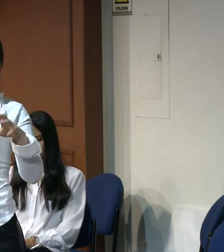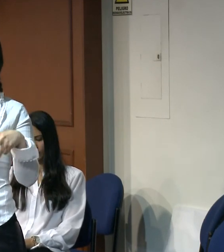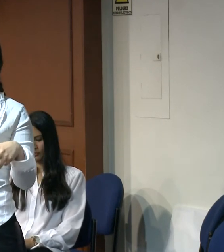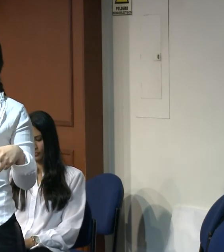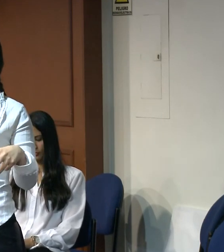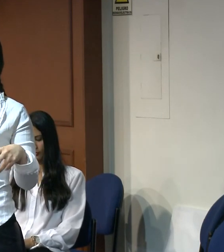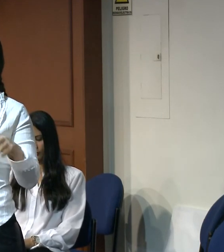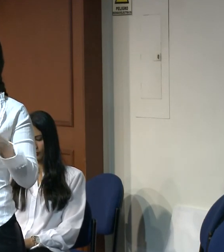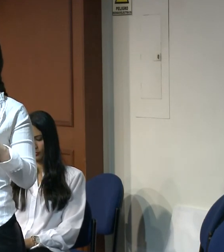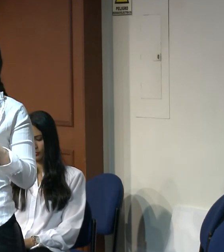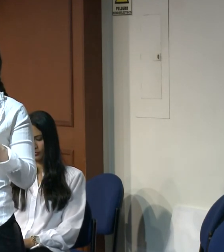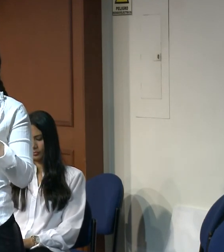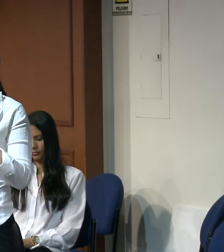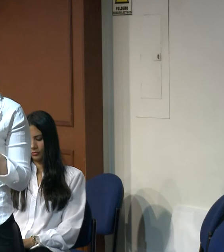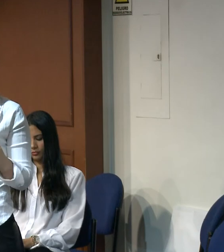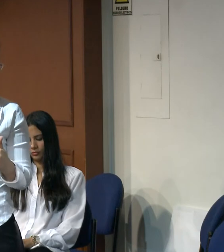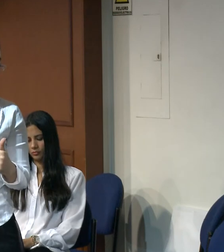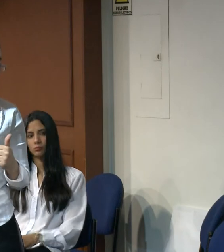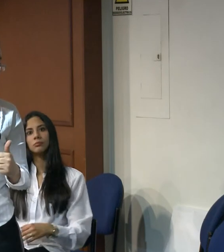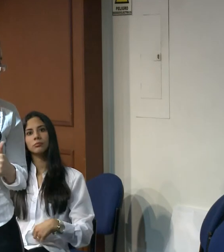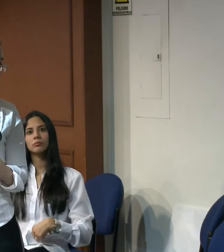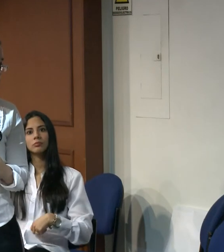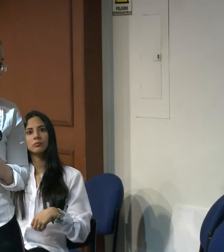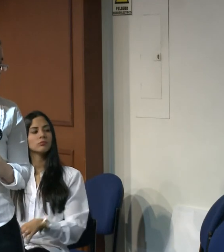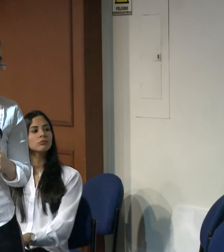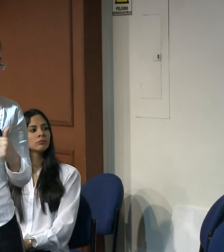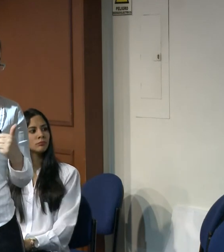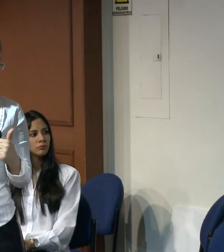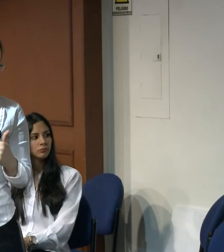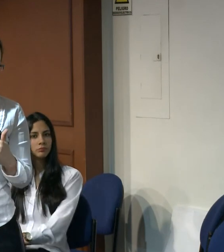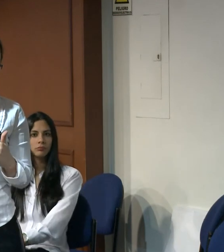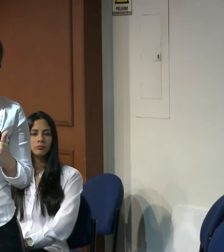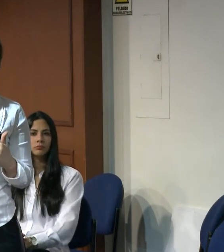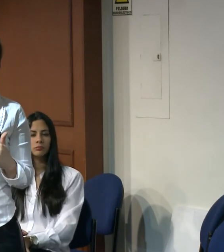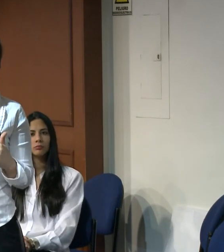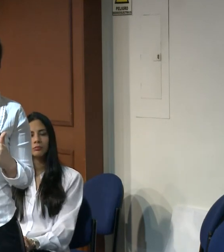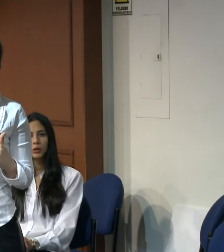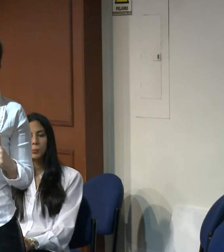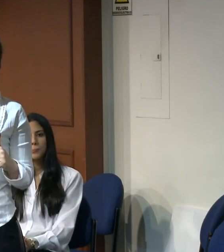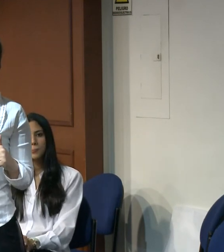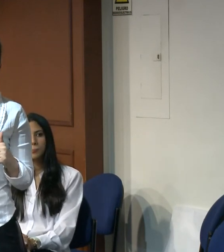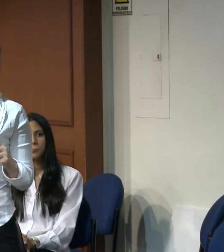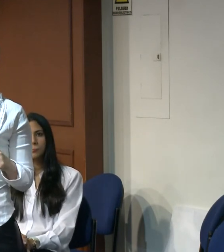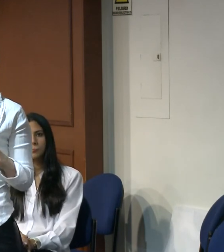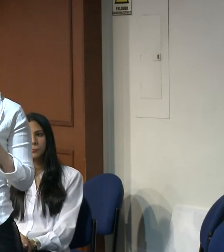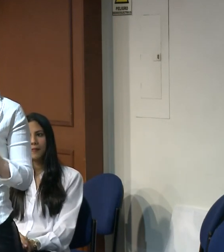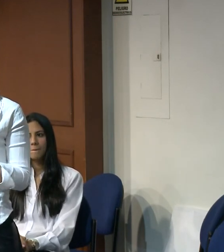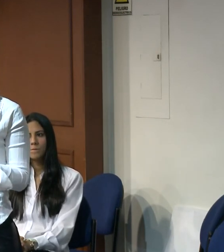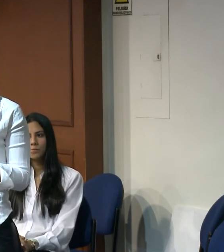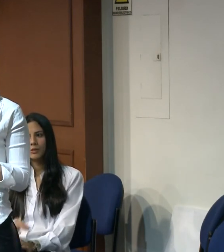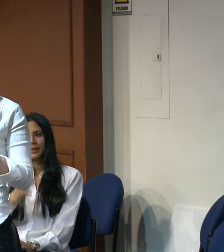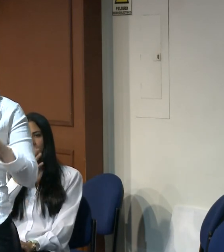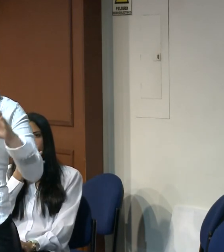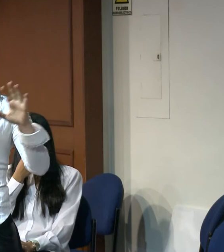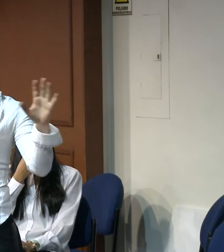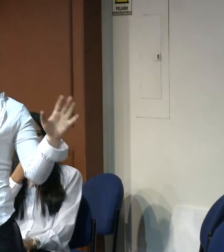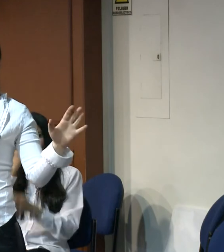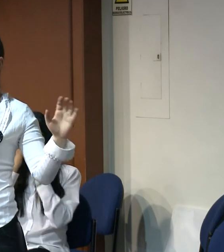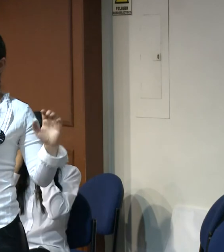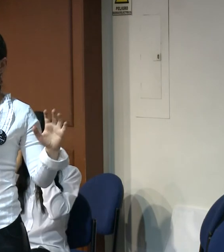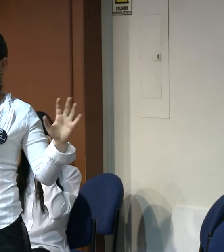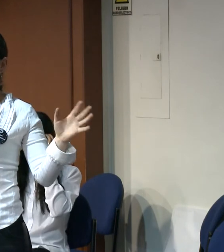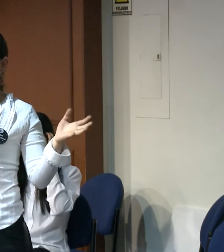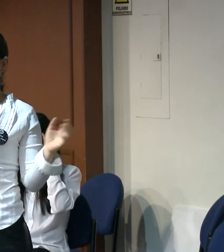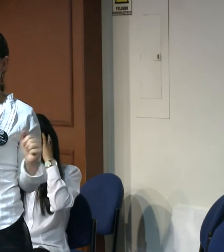un material con respecto a la cosmovisión y a la cosmovisión de la tierra geoidal. Entonces, por